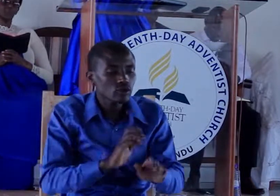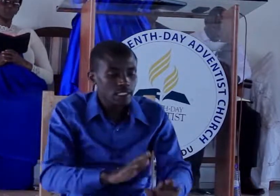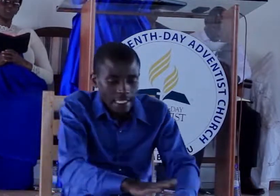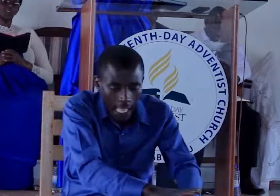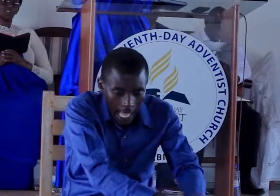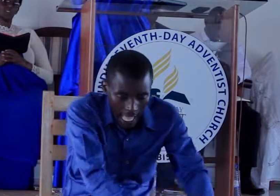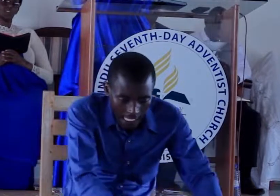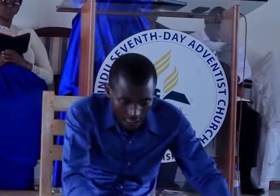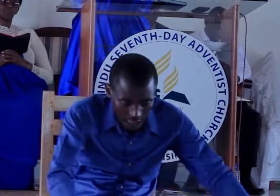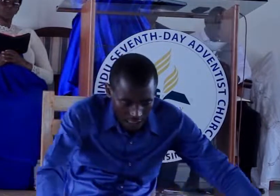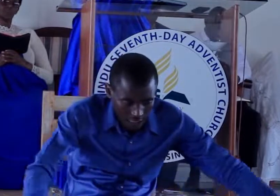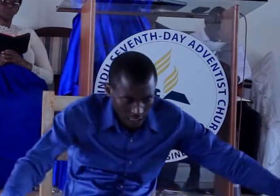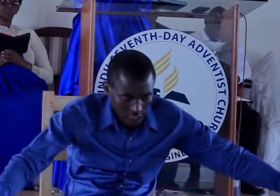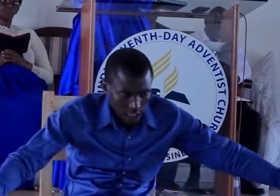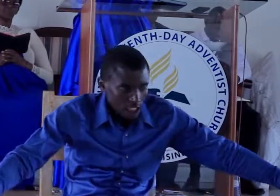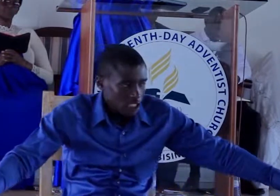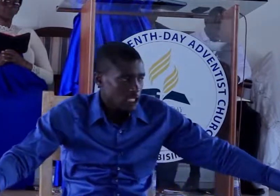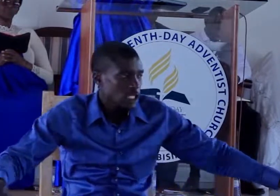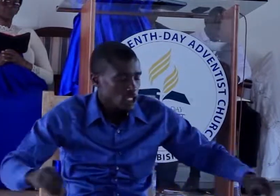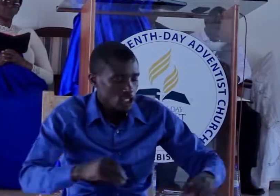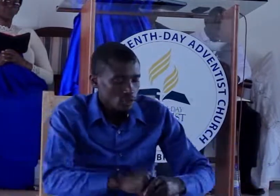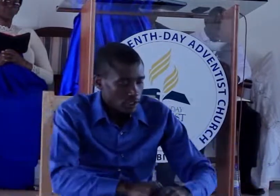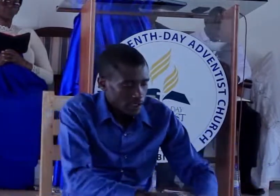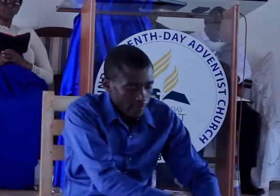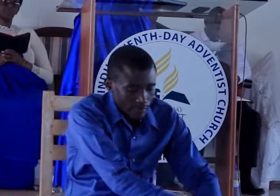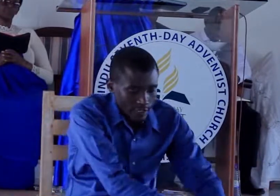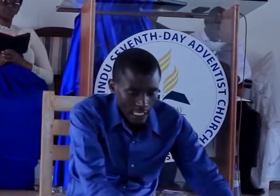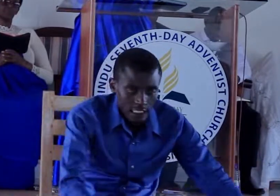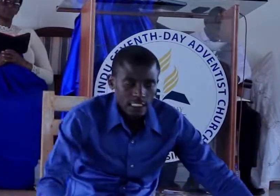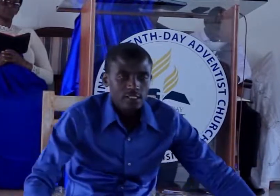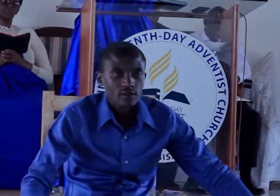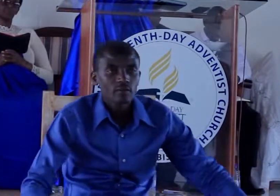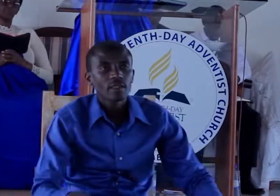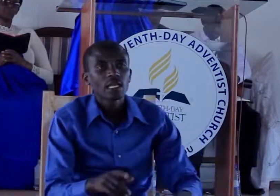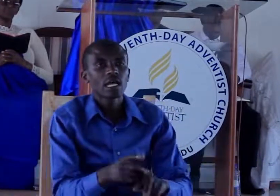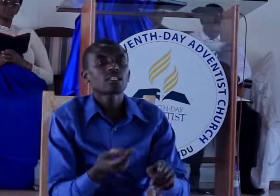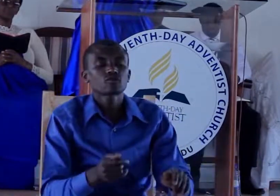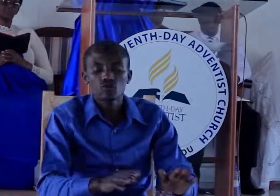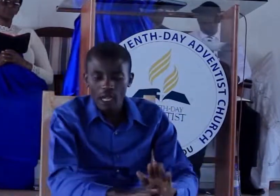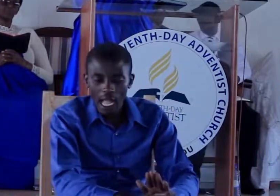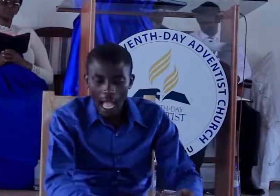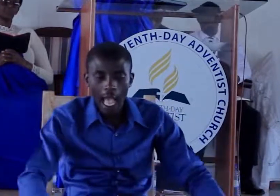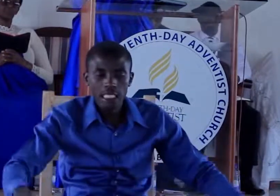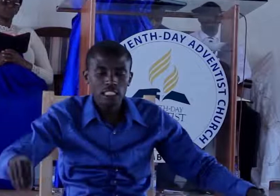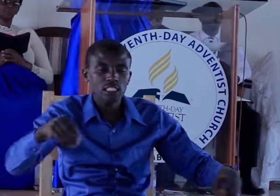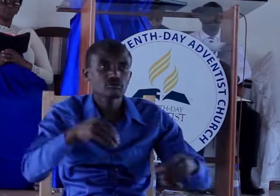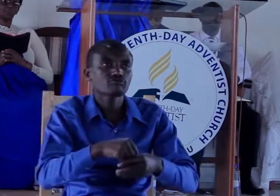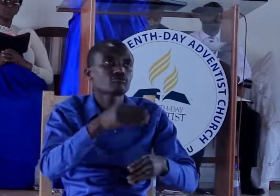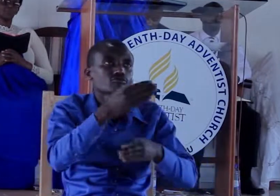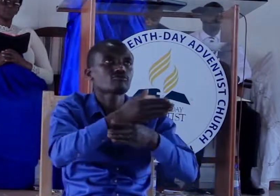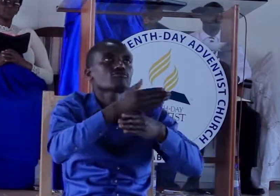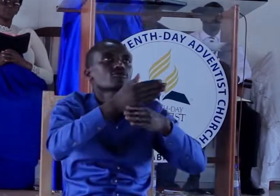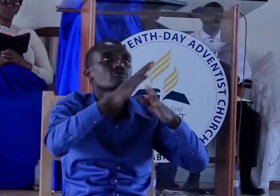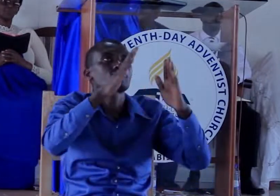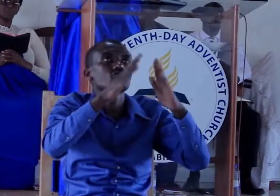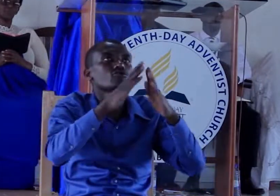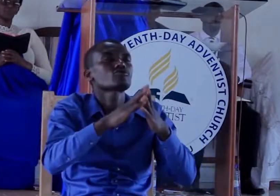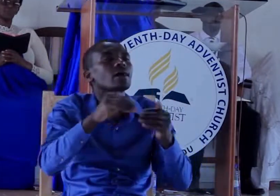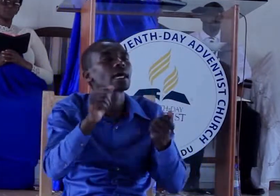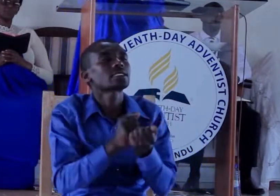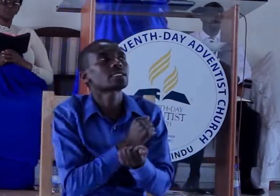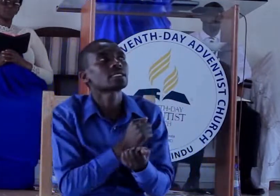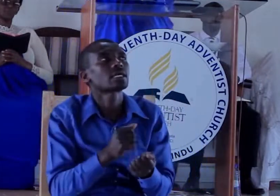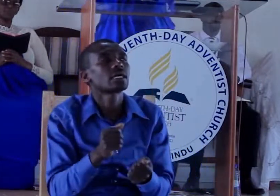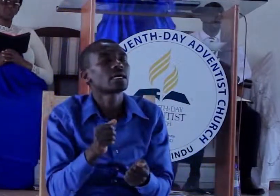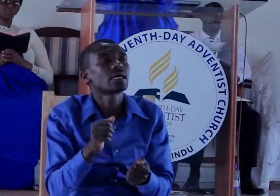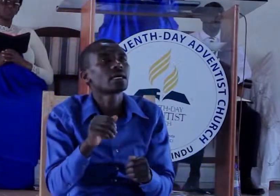yemwe muri fondasiyo aba ariko ahera mu musingi w'inzu arasenya ikibazo rero